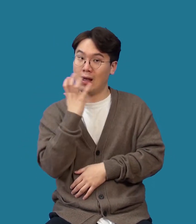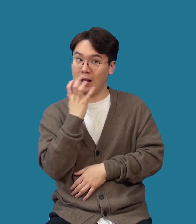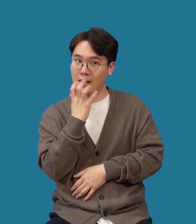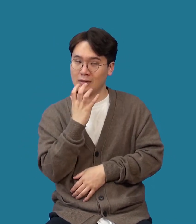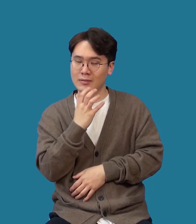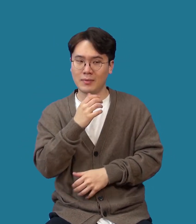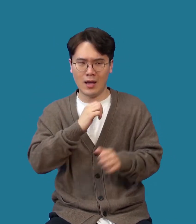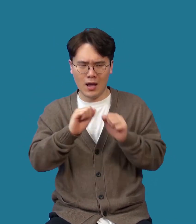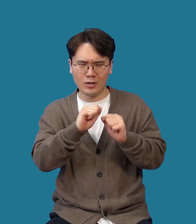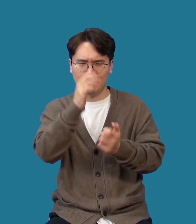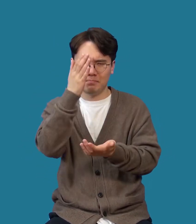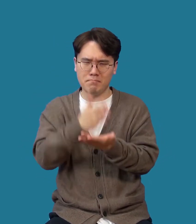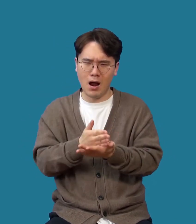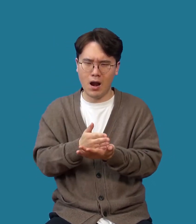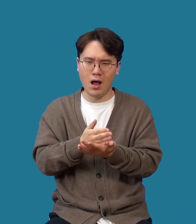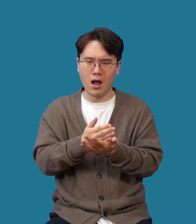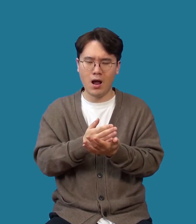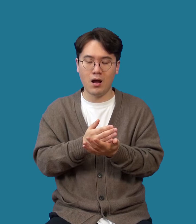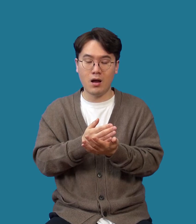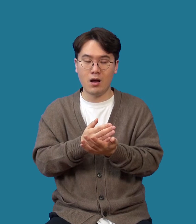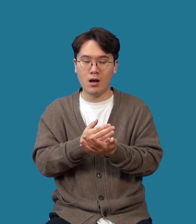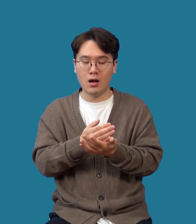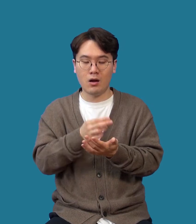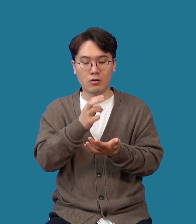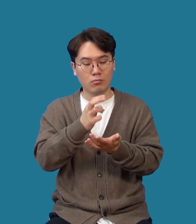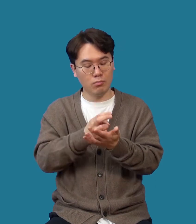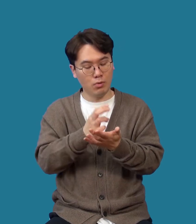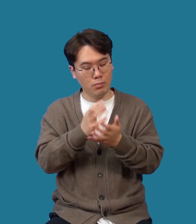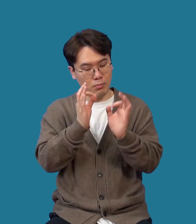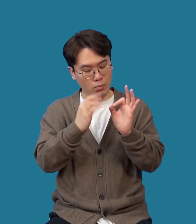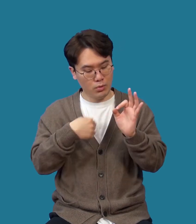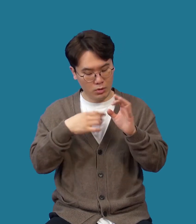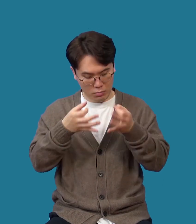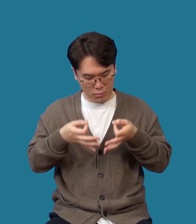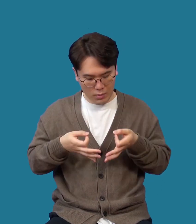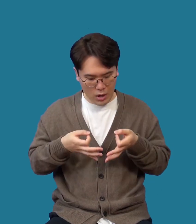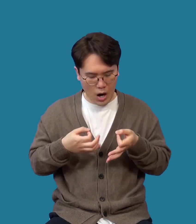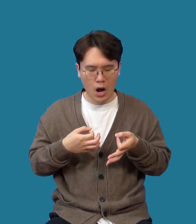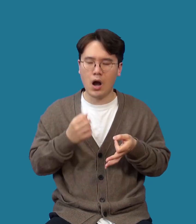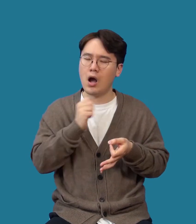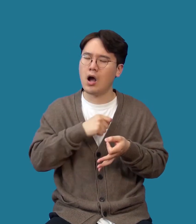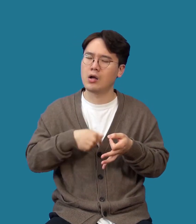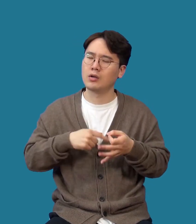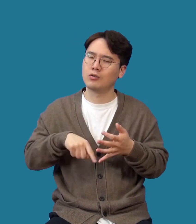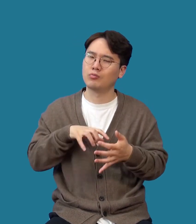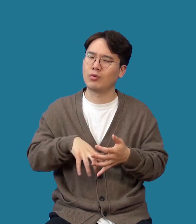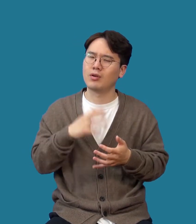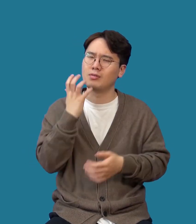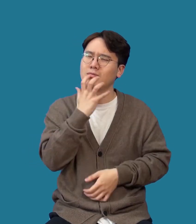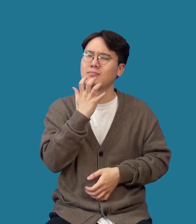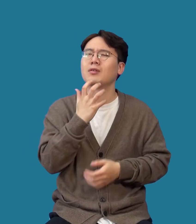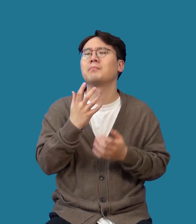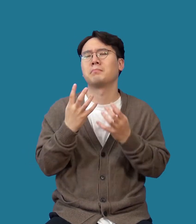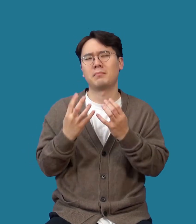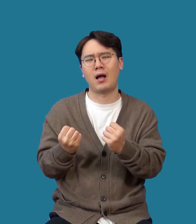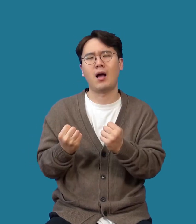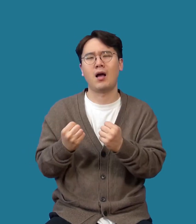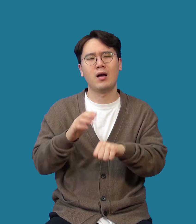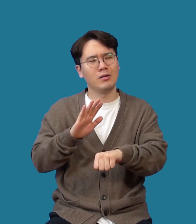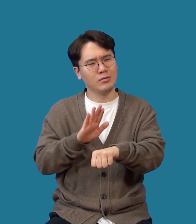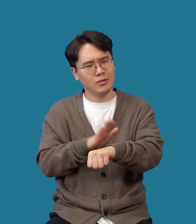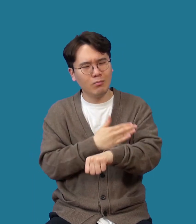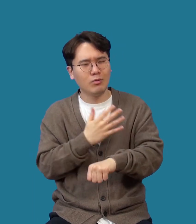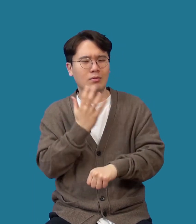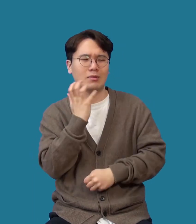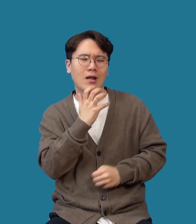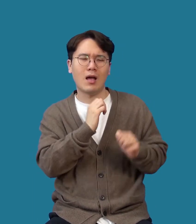비춰보면 내 속에도 온갖 음란한 것이 있어서 나도 잘못하면 간음의 죄를 범할 수도 있다는 것을 깨닫게 됩니다.